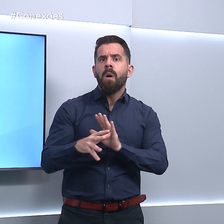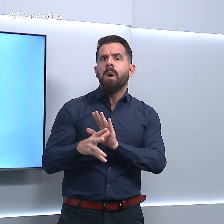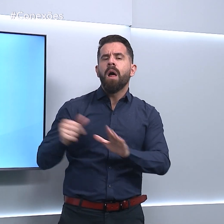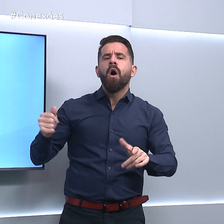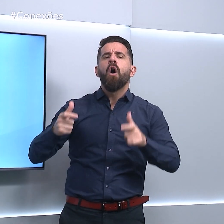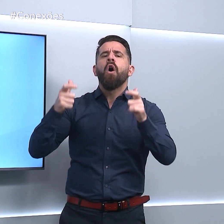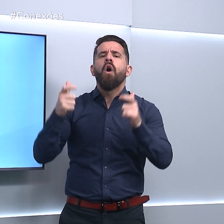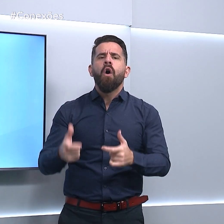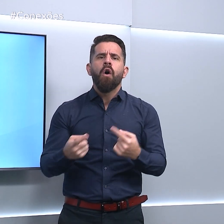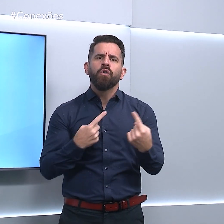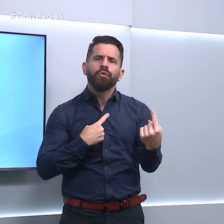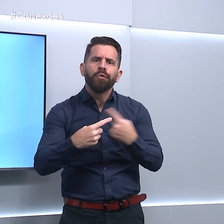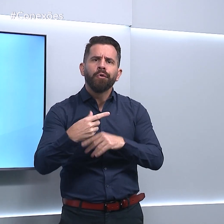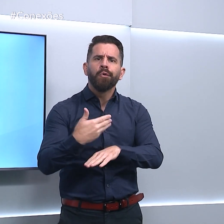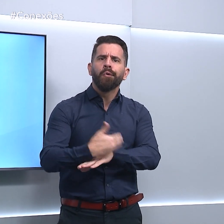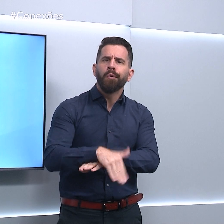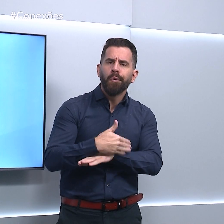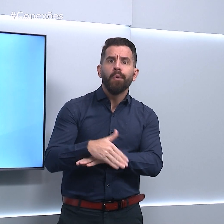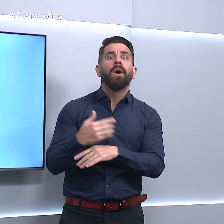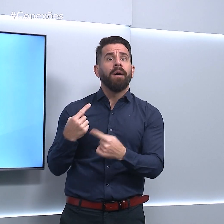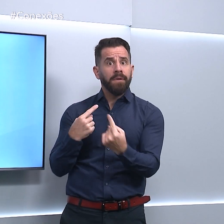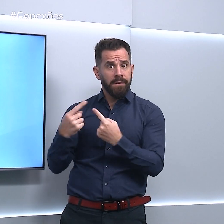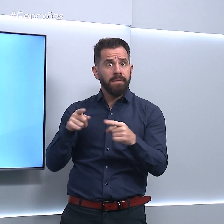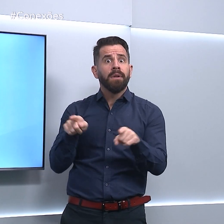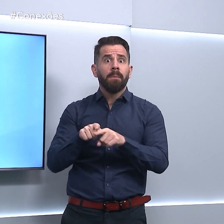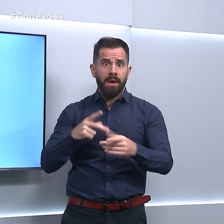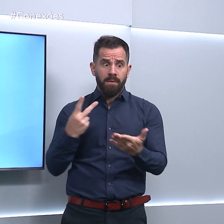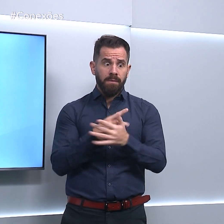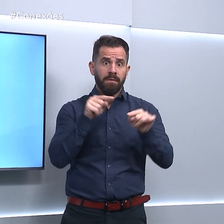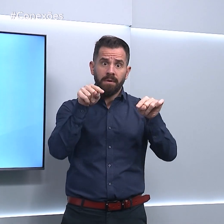vias públicas, como ruas e avenidas.